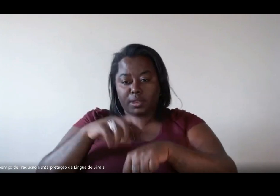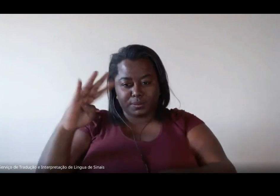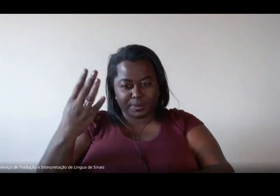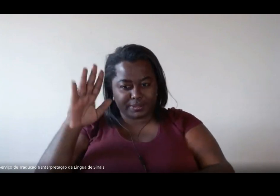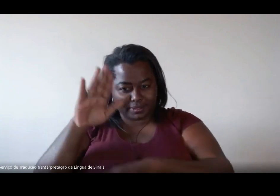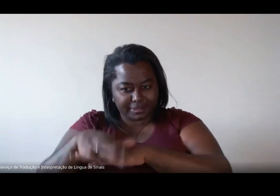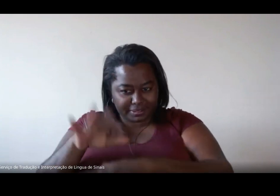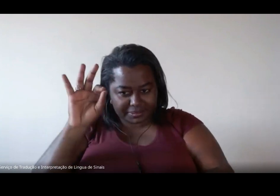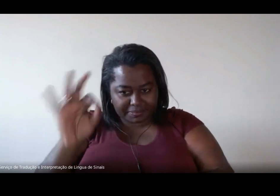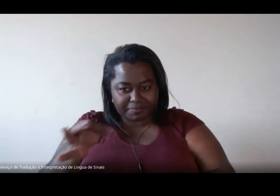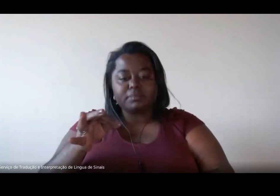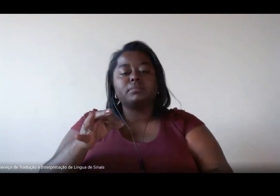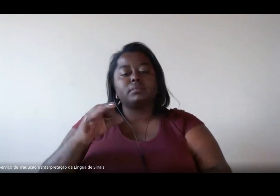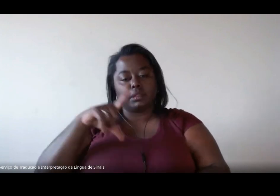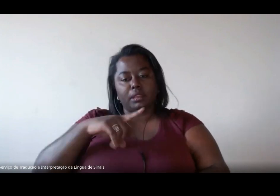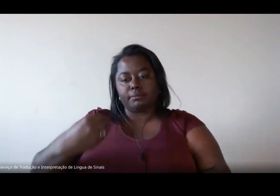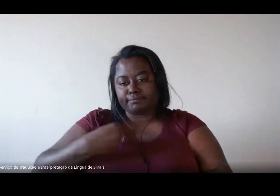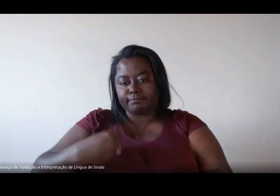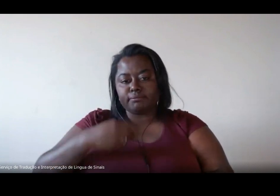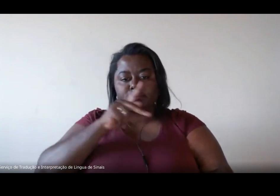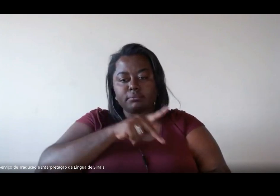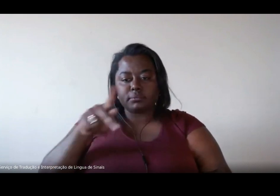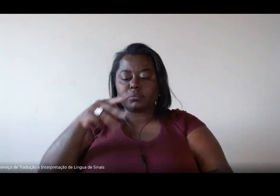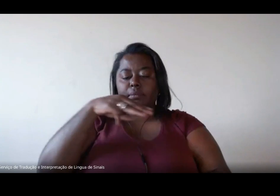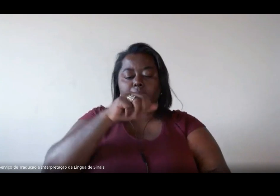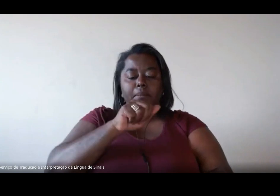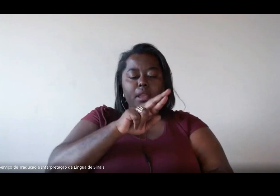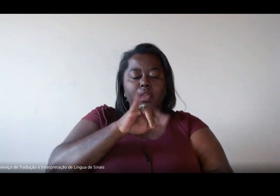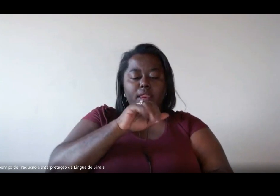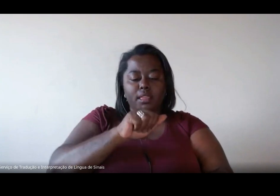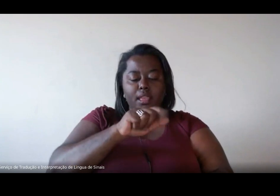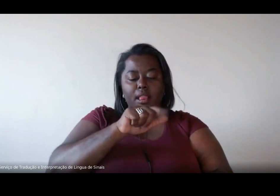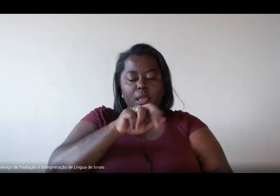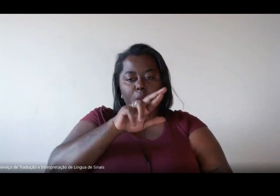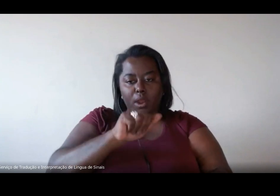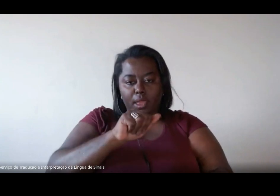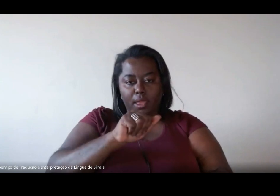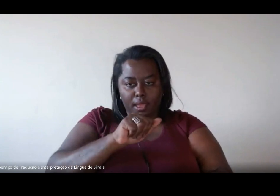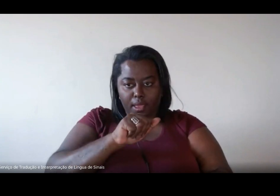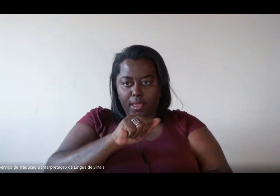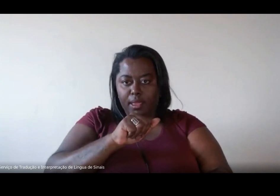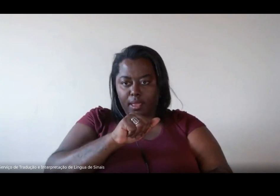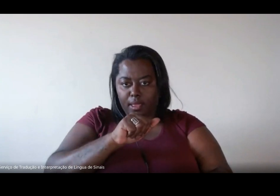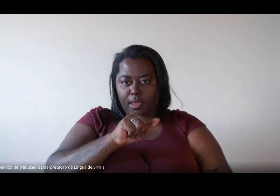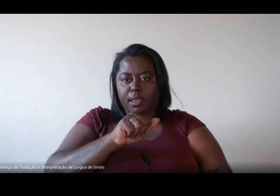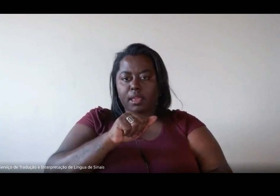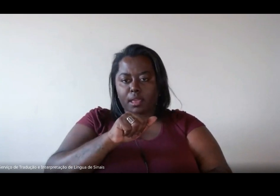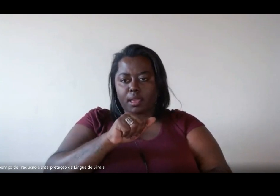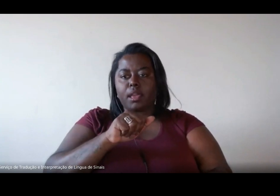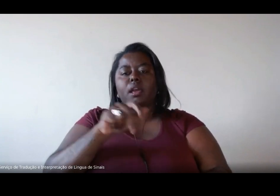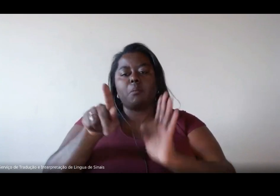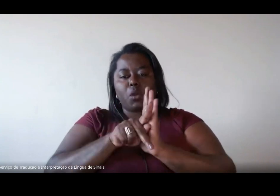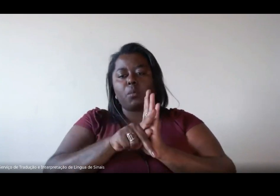na sexta às 16 horas, né, a gente tem a presença da professora Maria Laura Pardo, da Universidade de Buenos